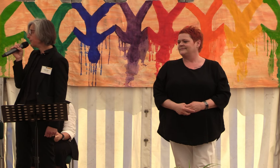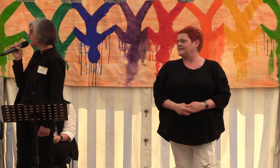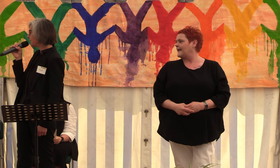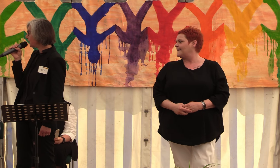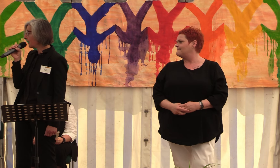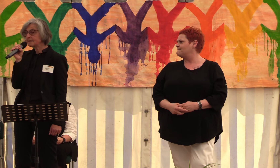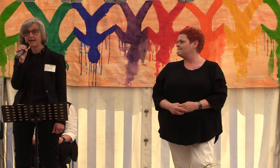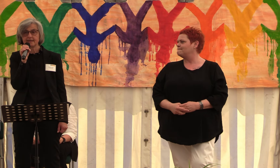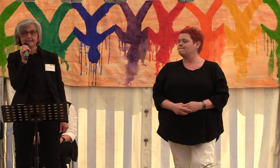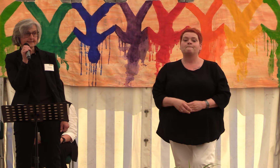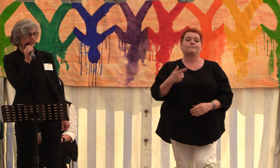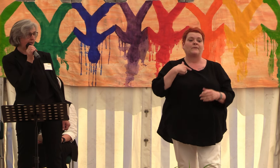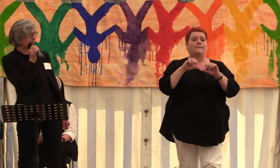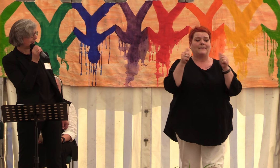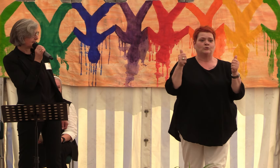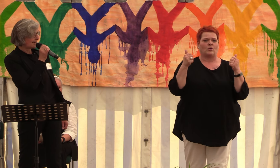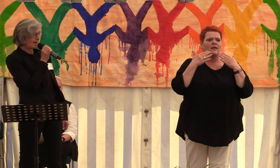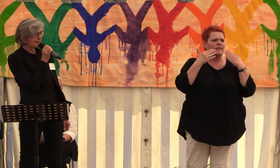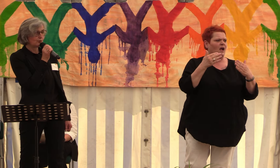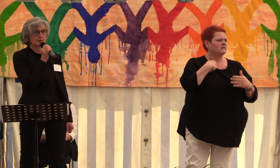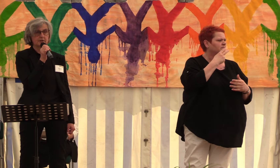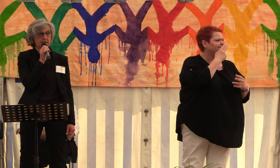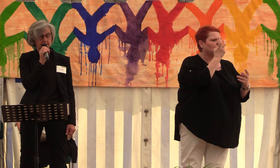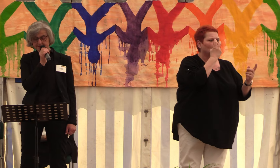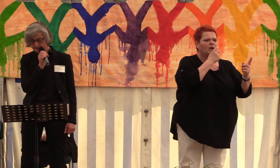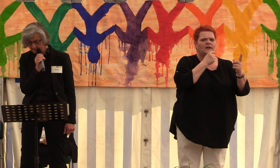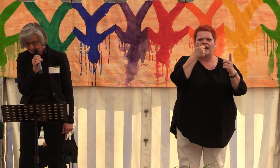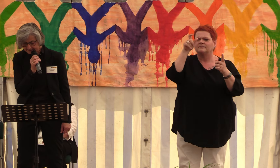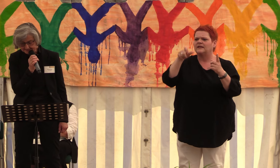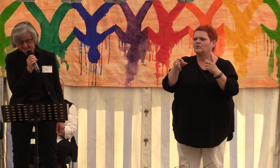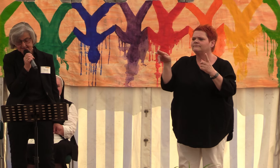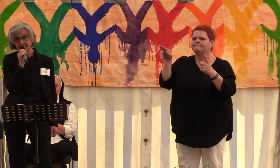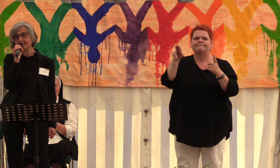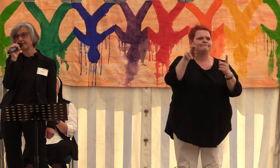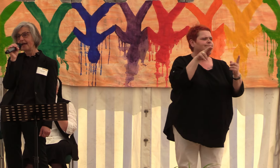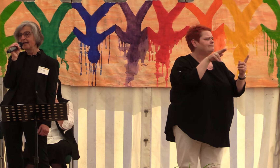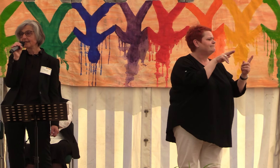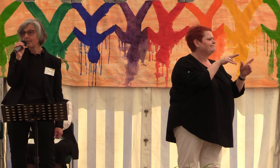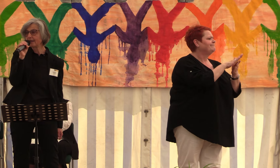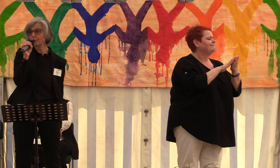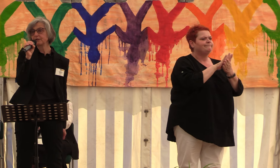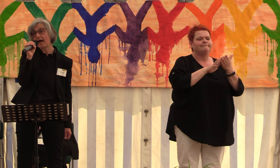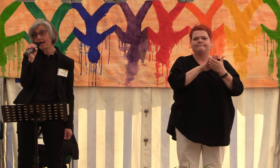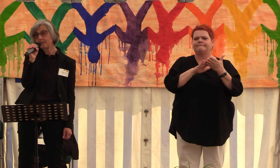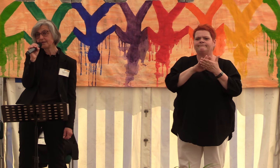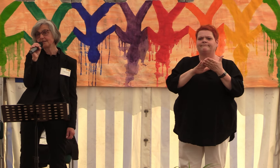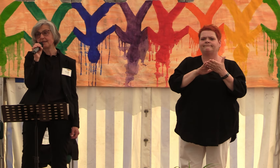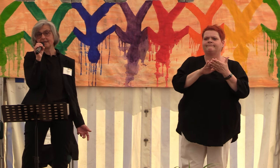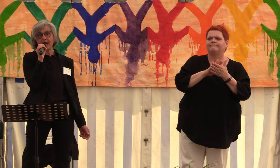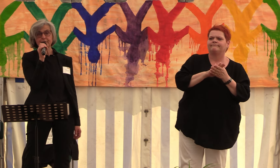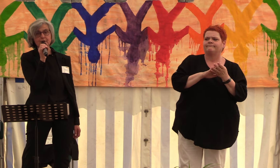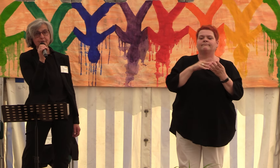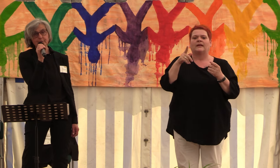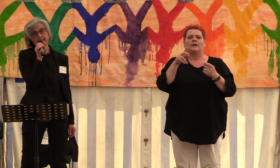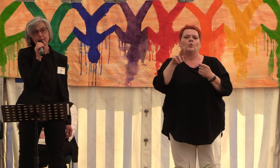Aber mein besonderer Dank, ich sehe ihn jetzt gerade nur nicht, gilt tatsächlich dem Herrn Rudi Hamel, der